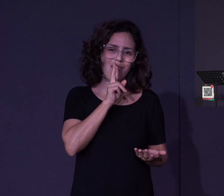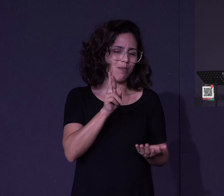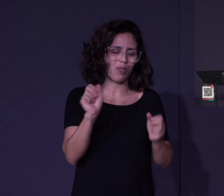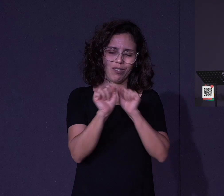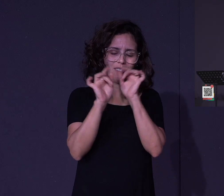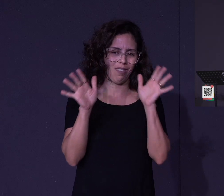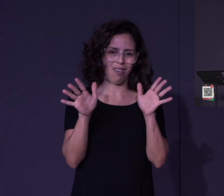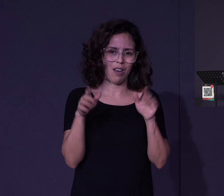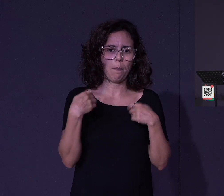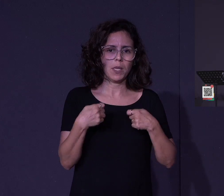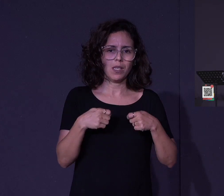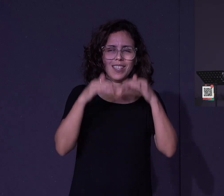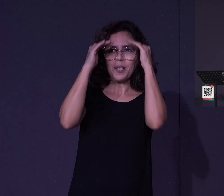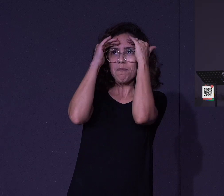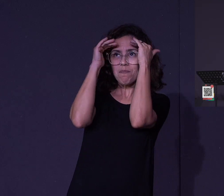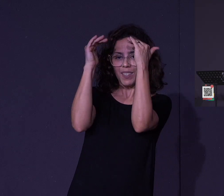discernimento e